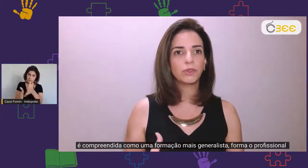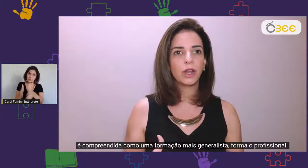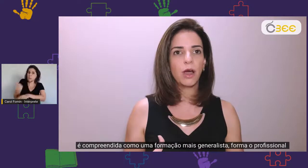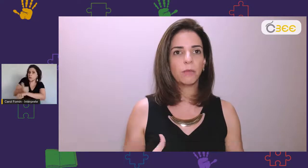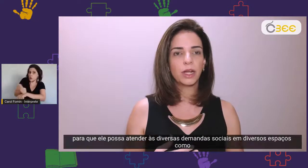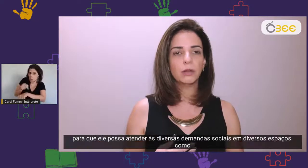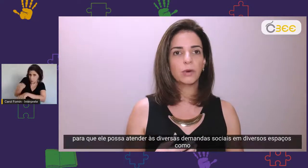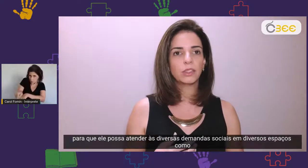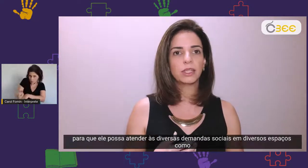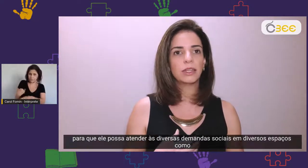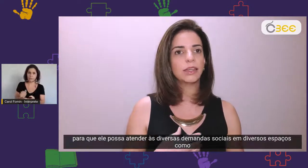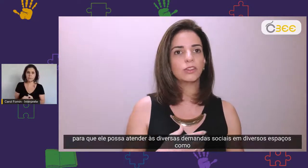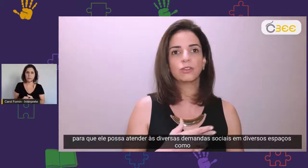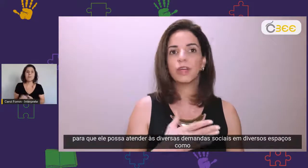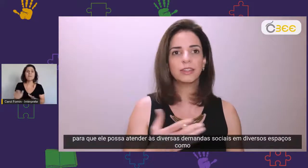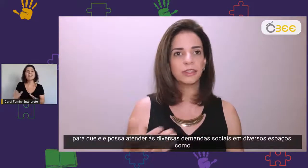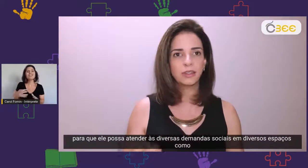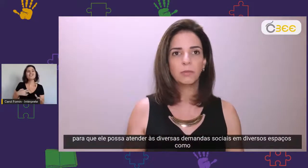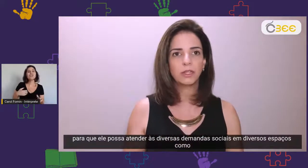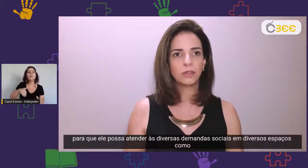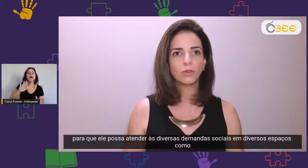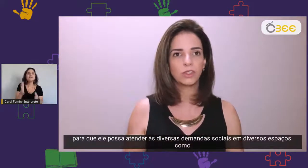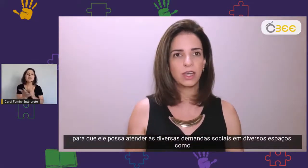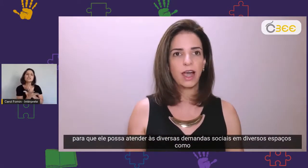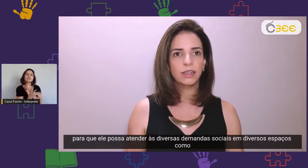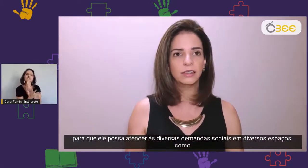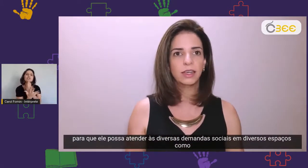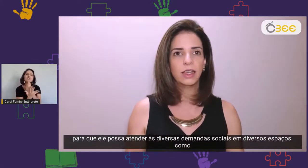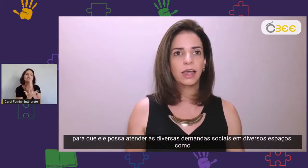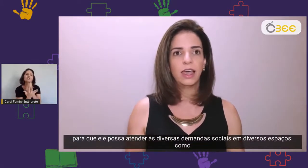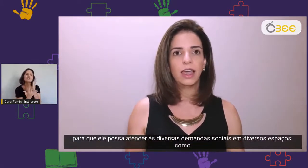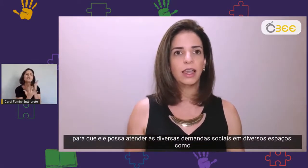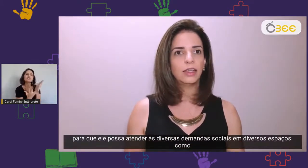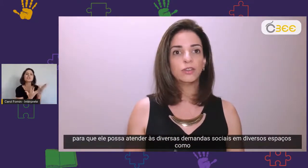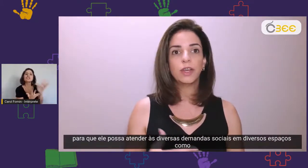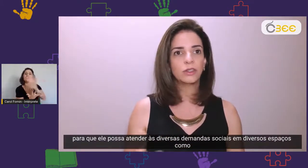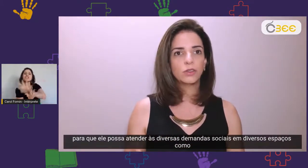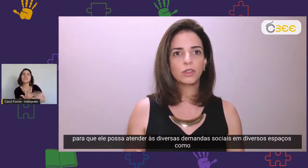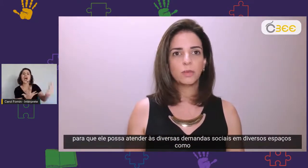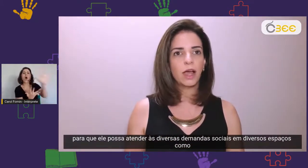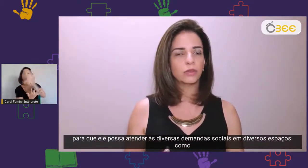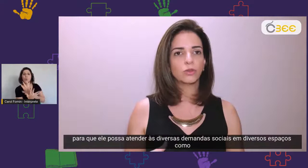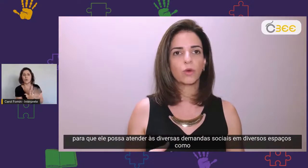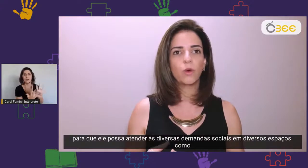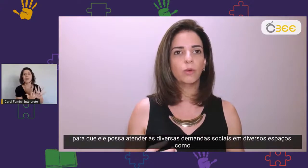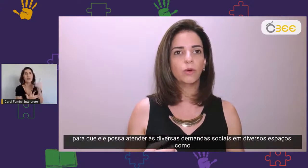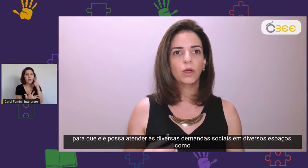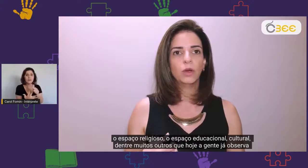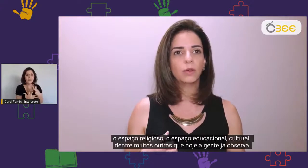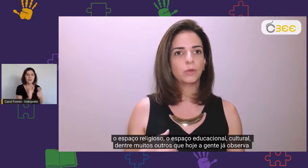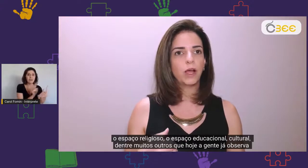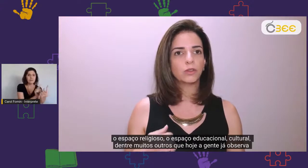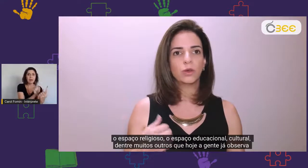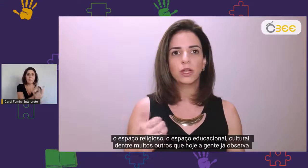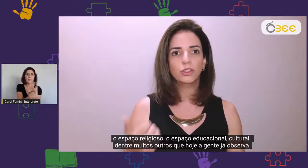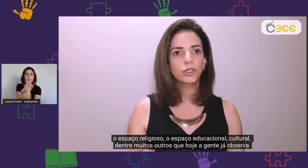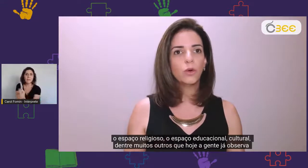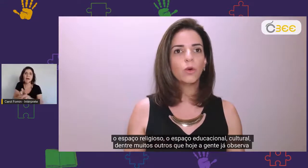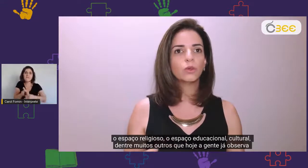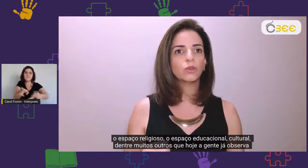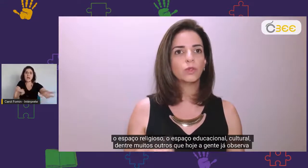forma o profissional para que ele possa atender às diversas demandas sociais em diversos espaços, como o